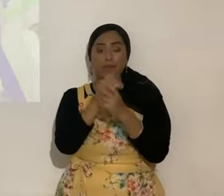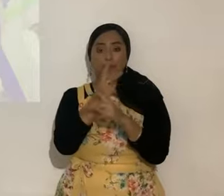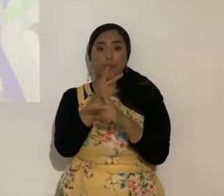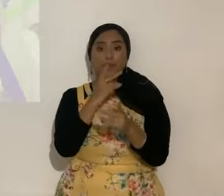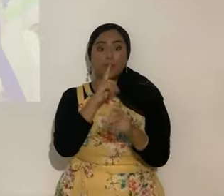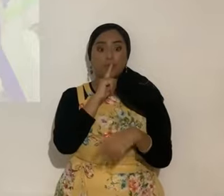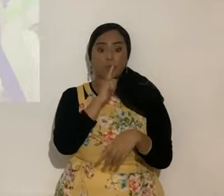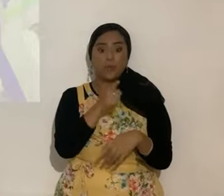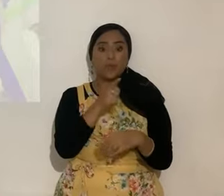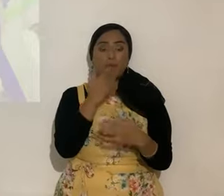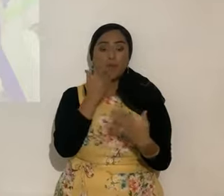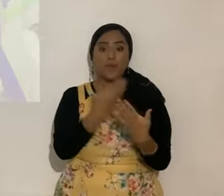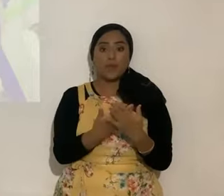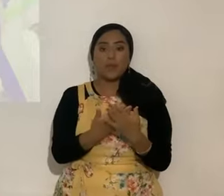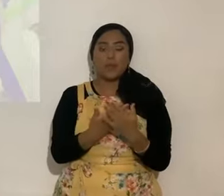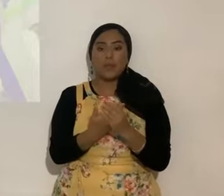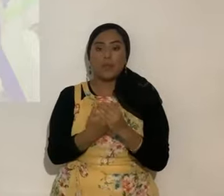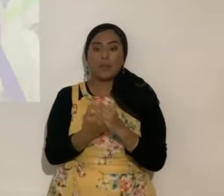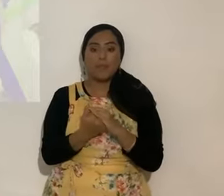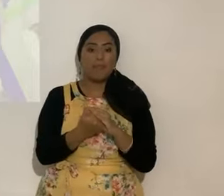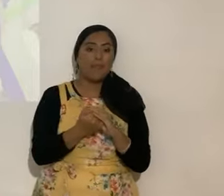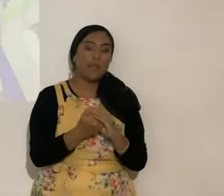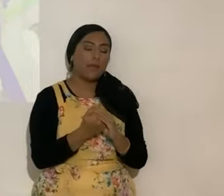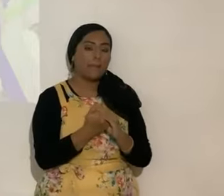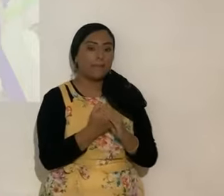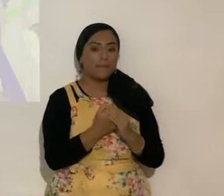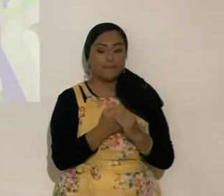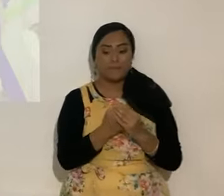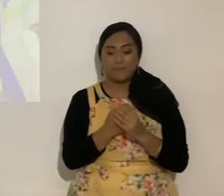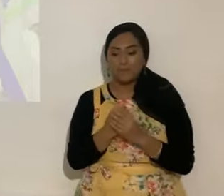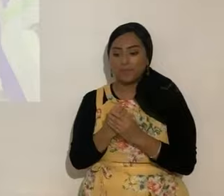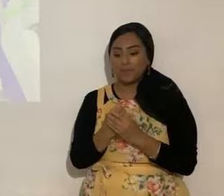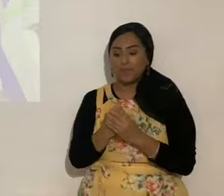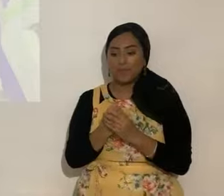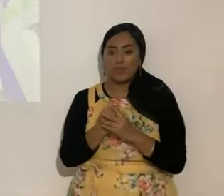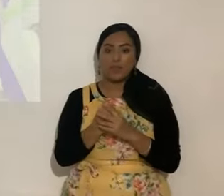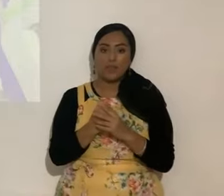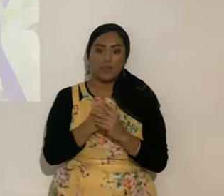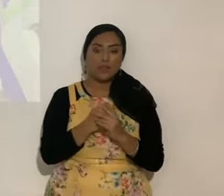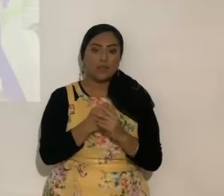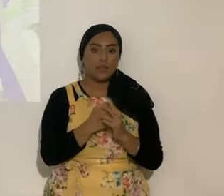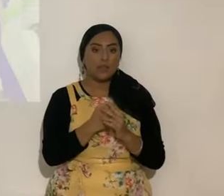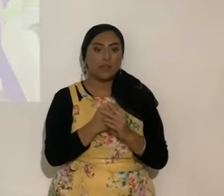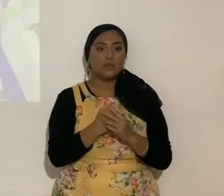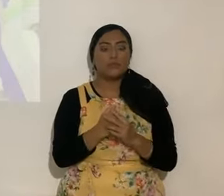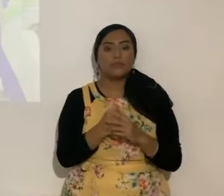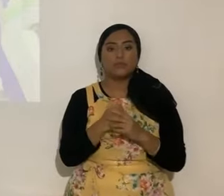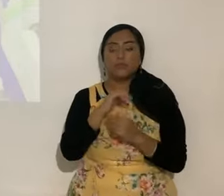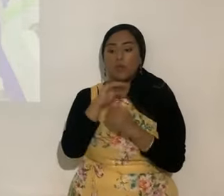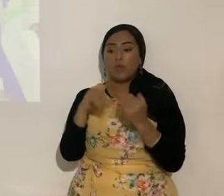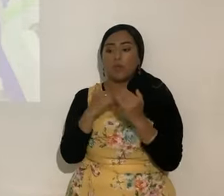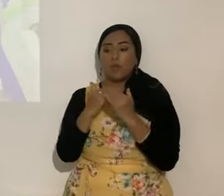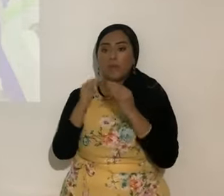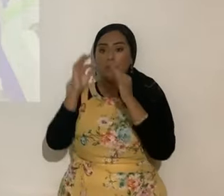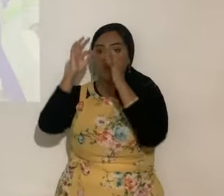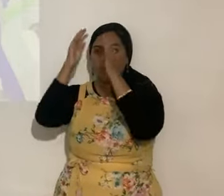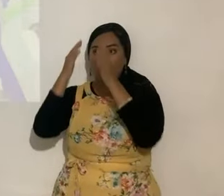realmente como marido del 0 al 10, ¿qué calificación te da tu esposa? Bueno, entonces, cada ROE